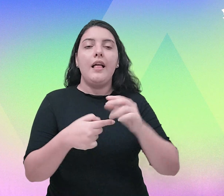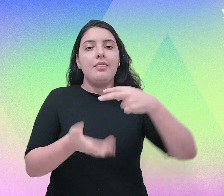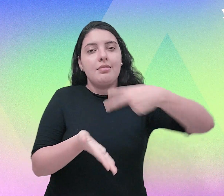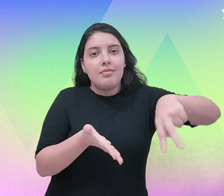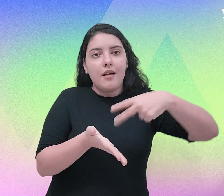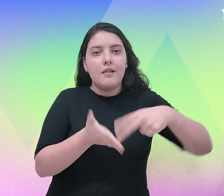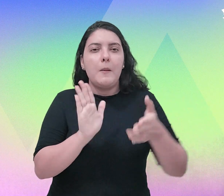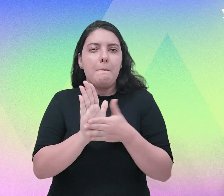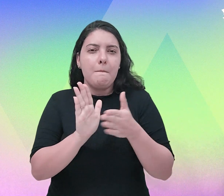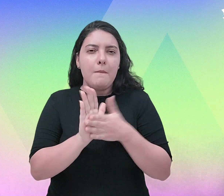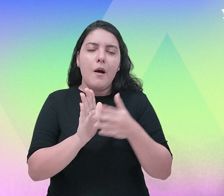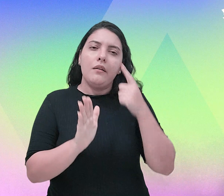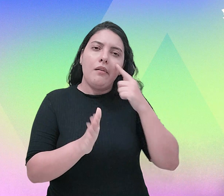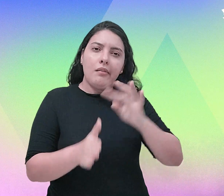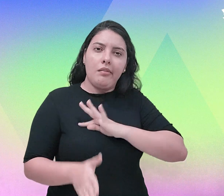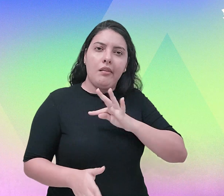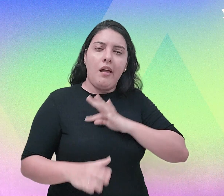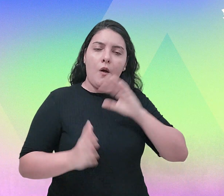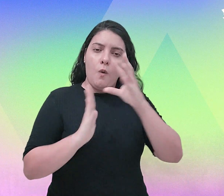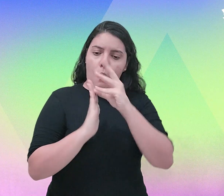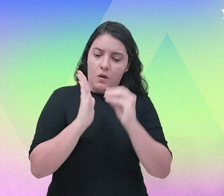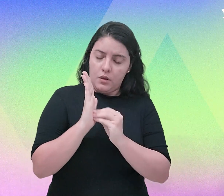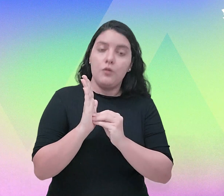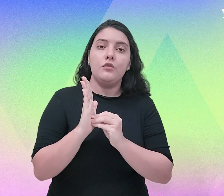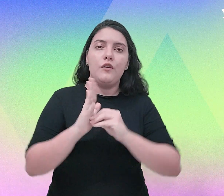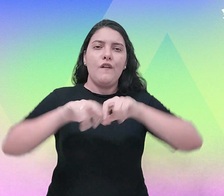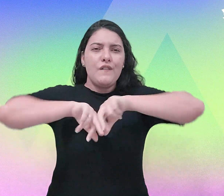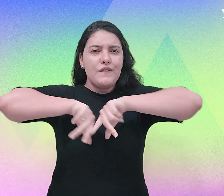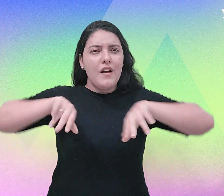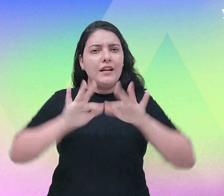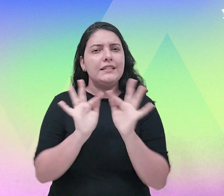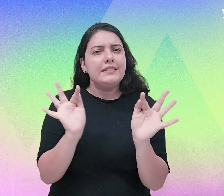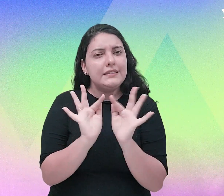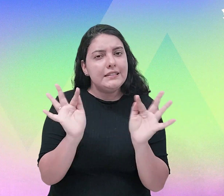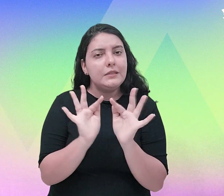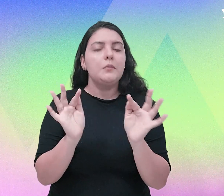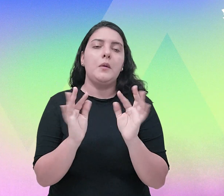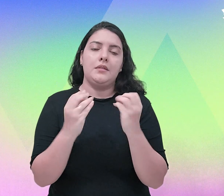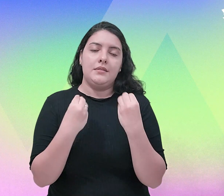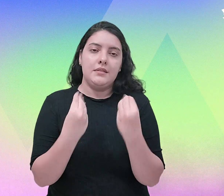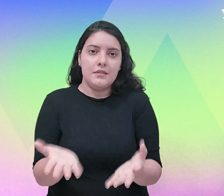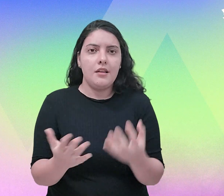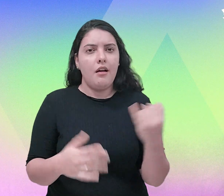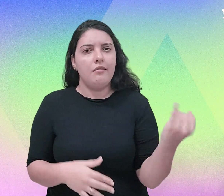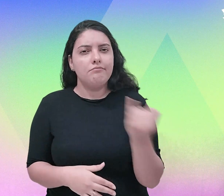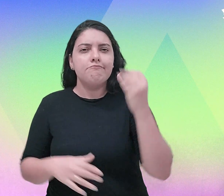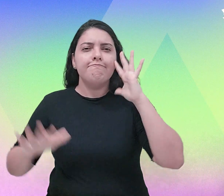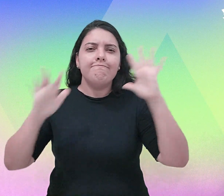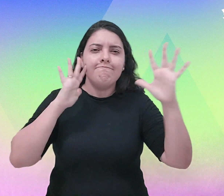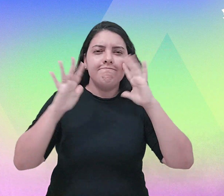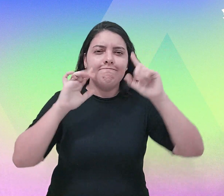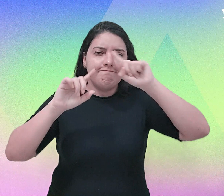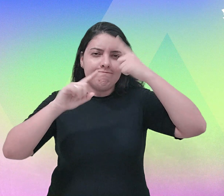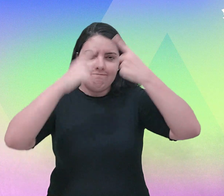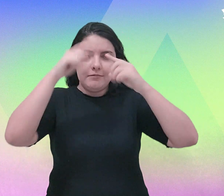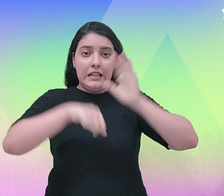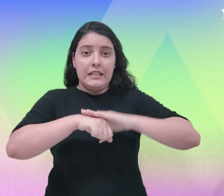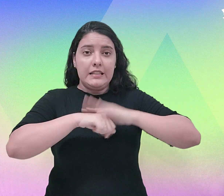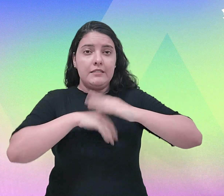dança E propõe uma abordagem dos conteúdos técnicos de forma simples e que potencializa a imaginação e o desenvolvimento criativo